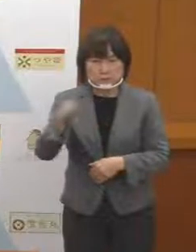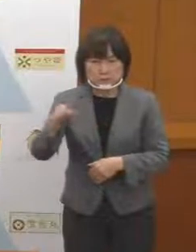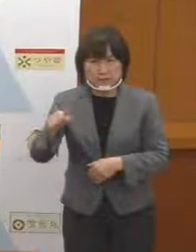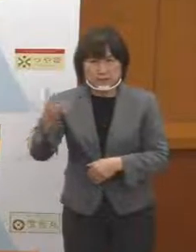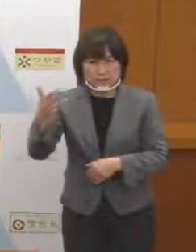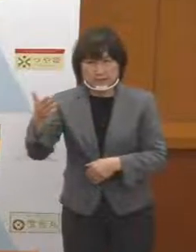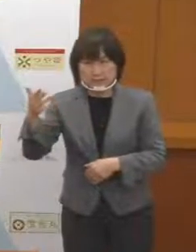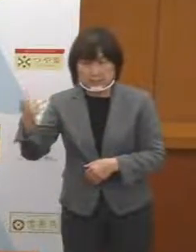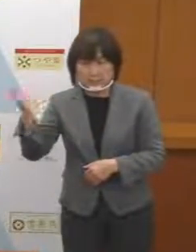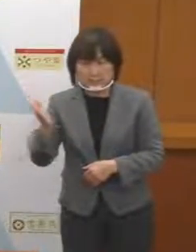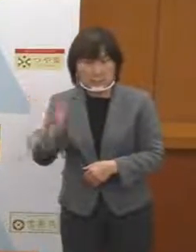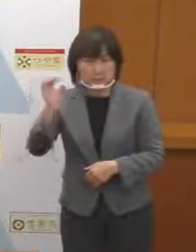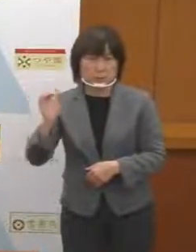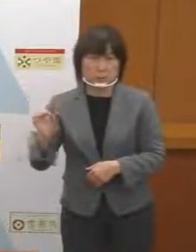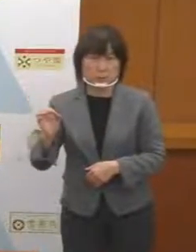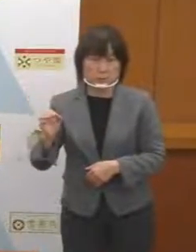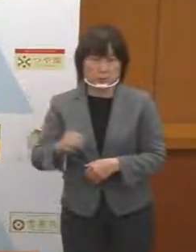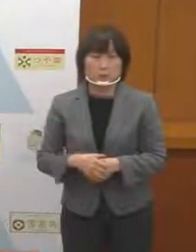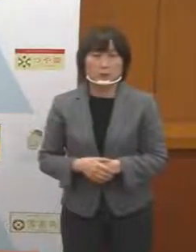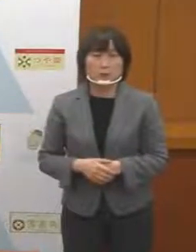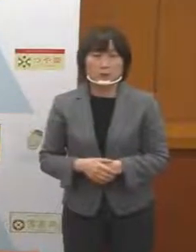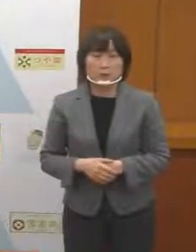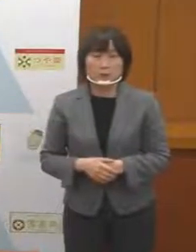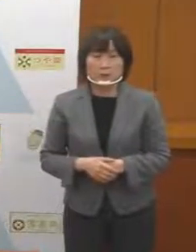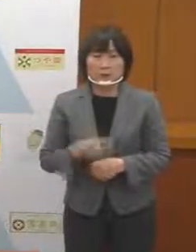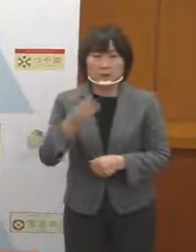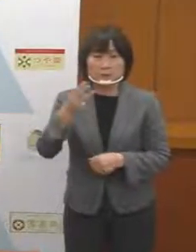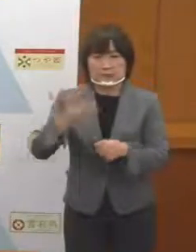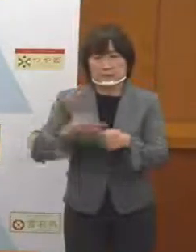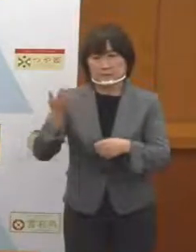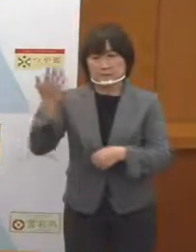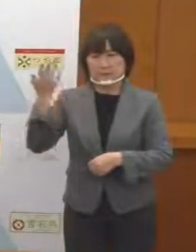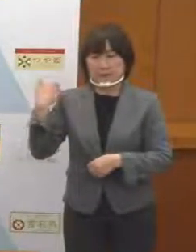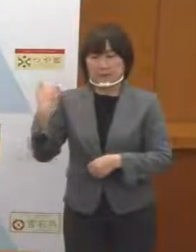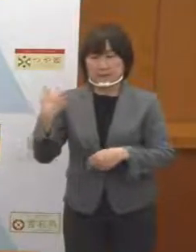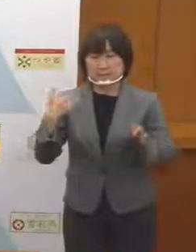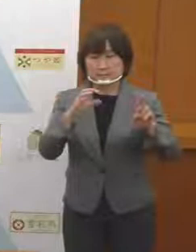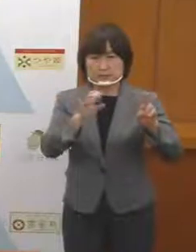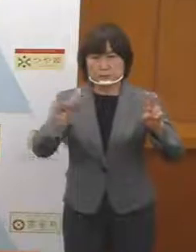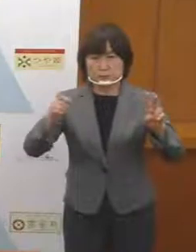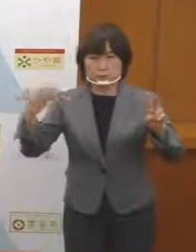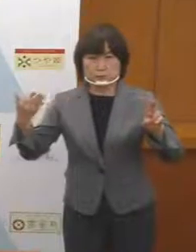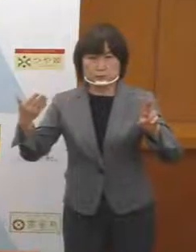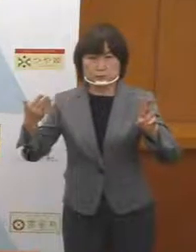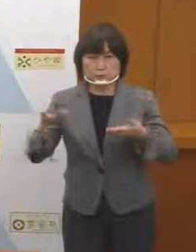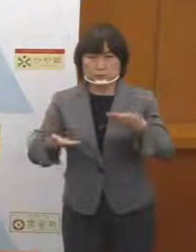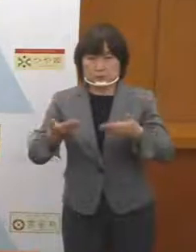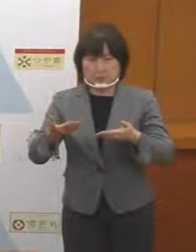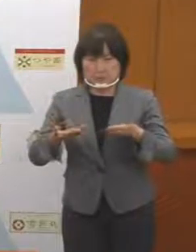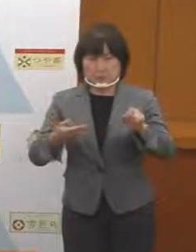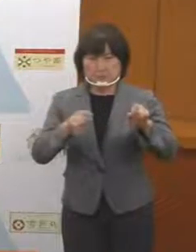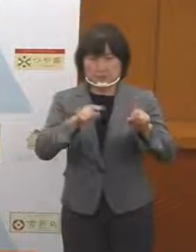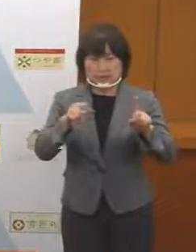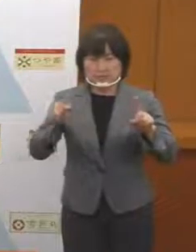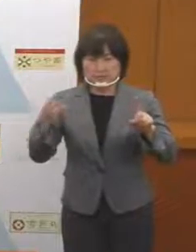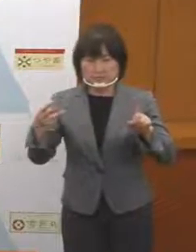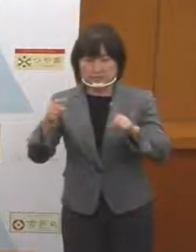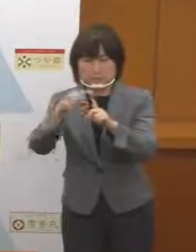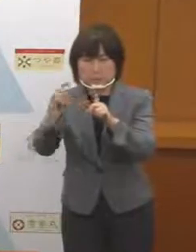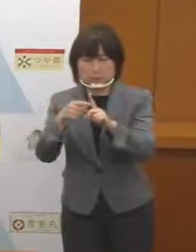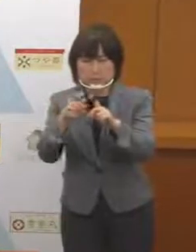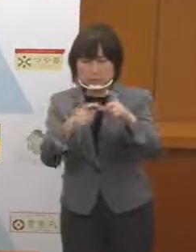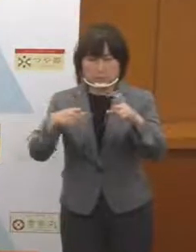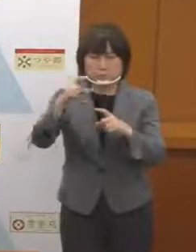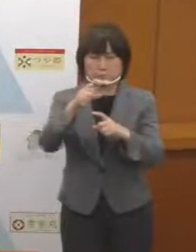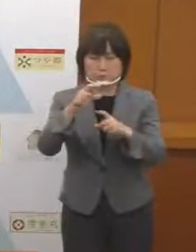ということになりました3年前の2019年に比べて1.13ポイントプラス